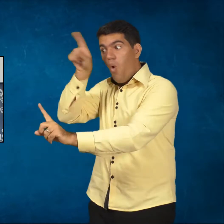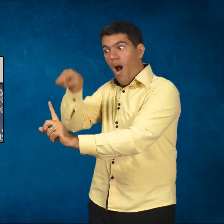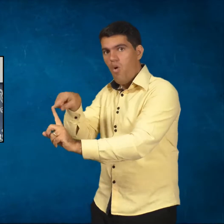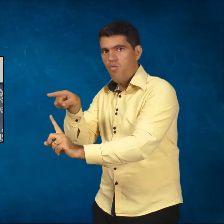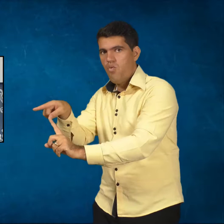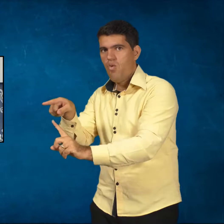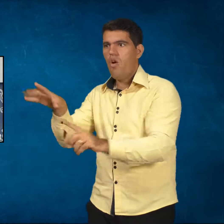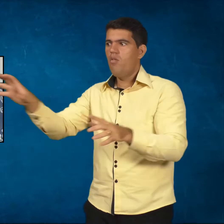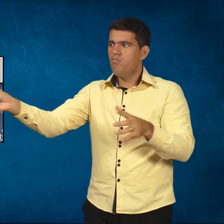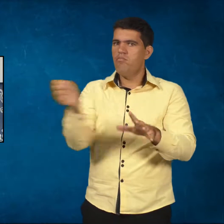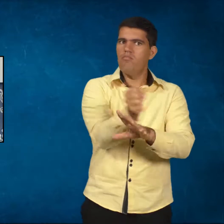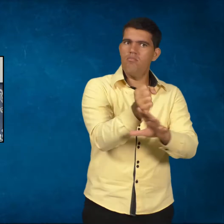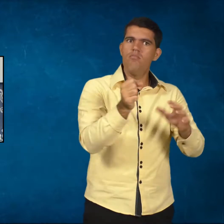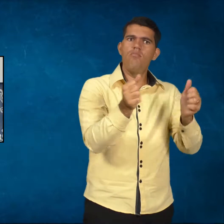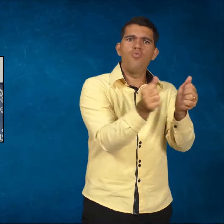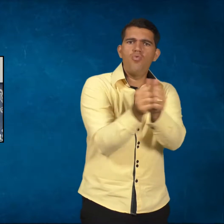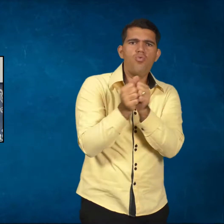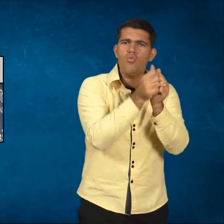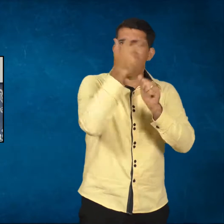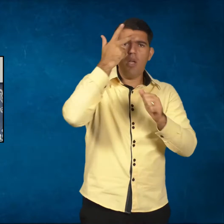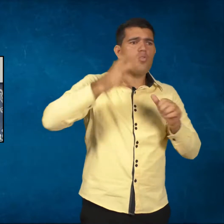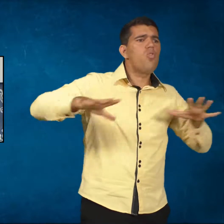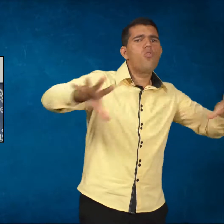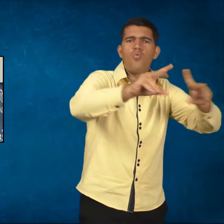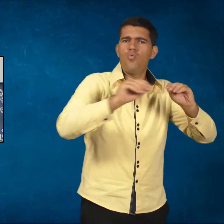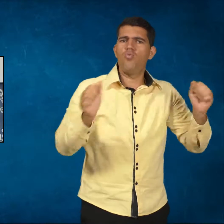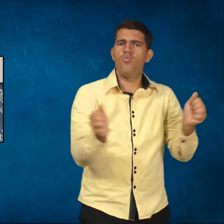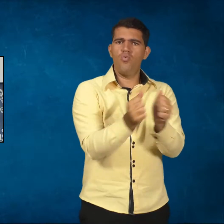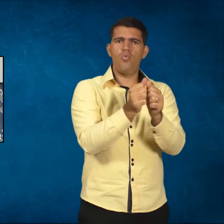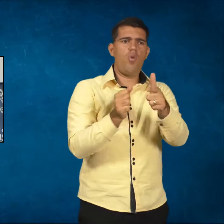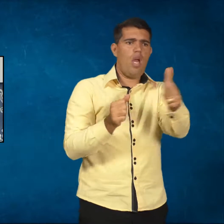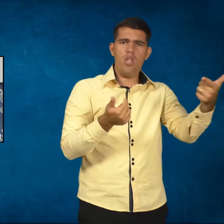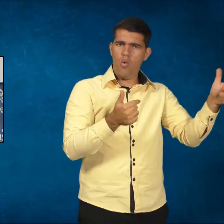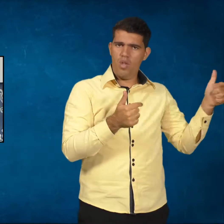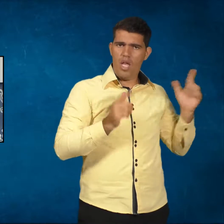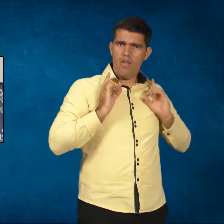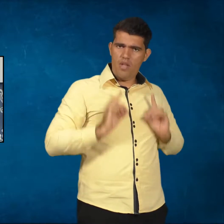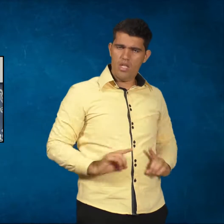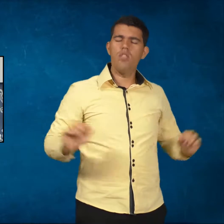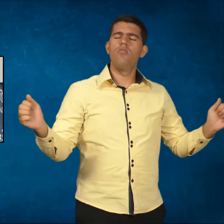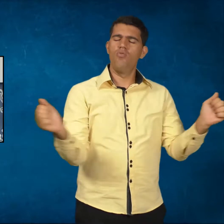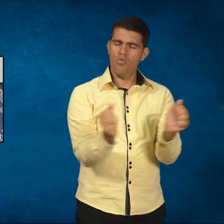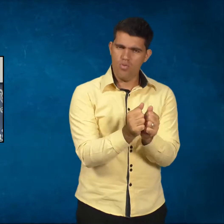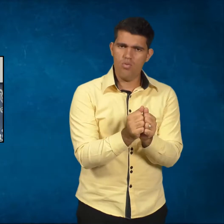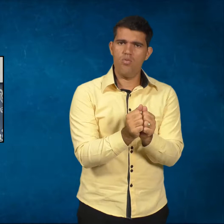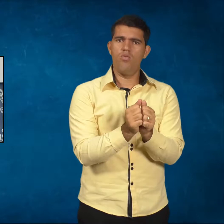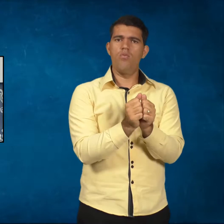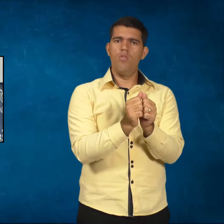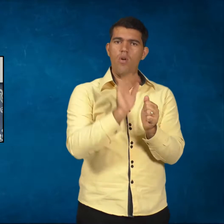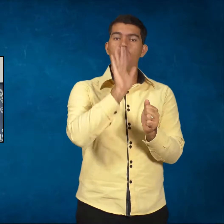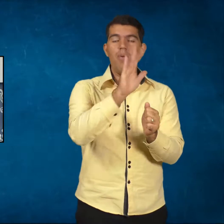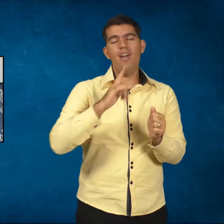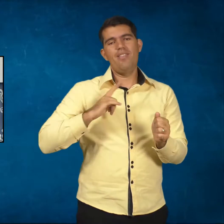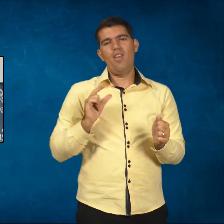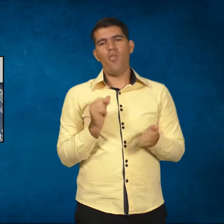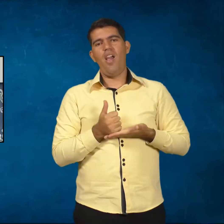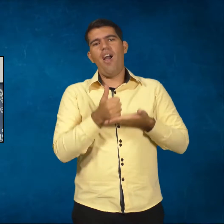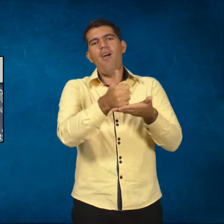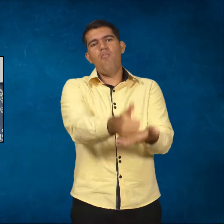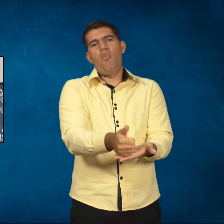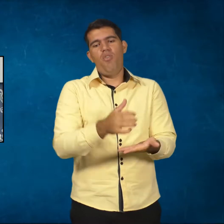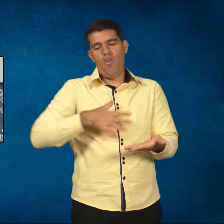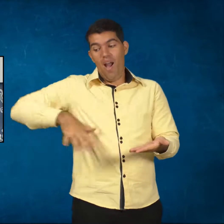eles estudem na mesma escola que todos os outros alunos que não tenham deficiência, mas que eles contem com o apoio